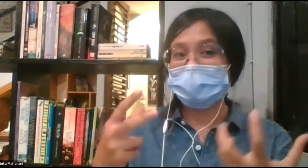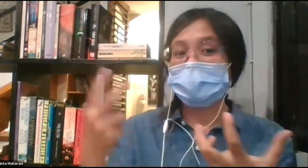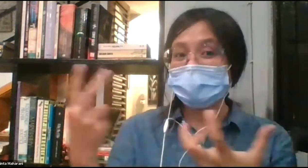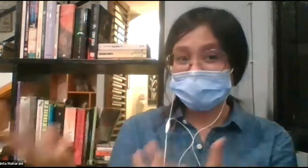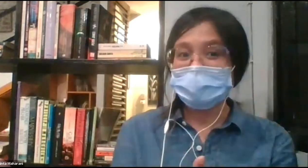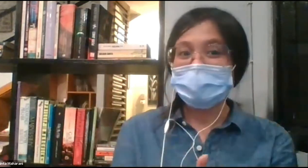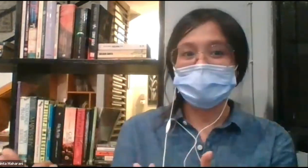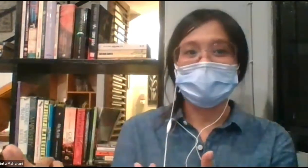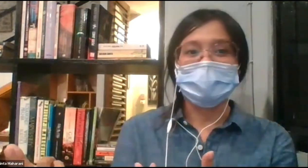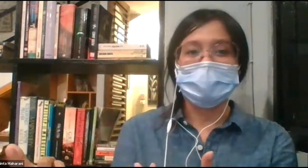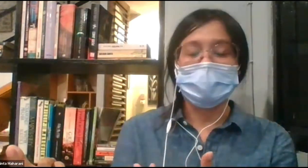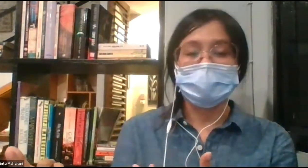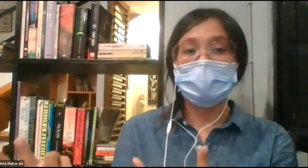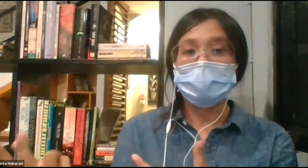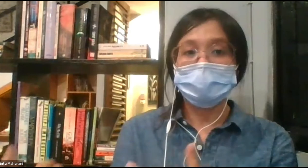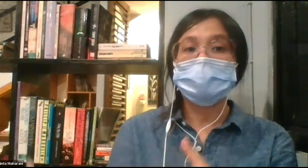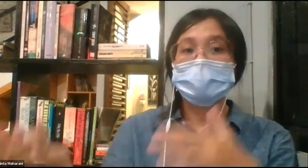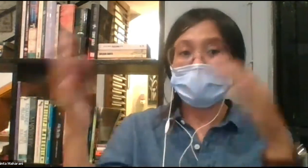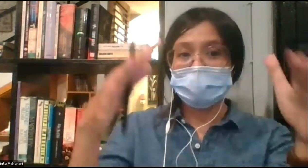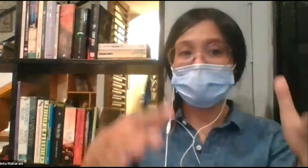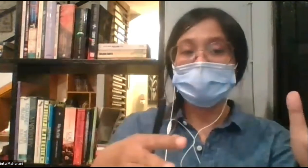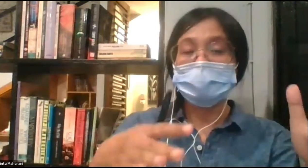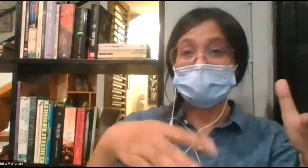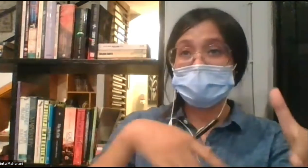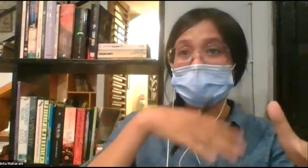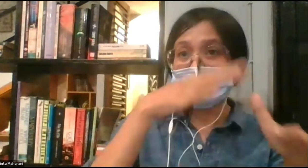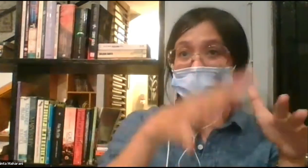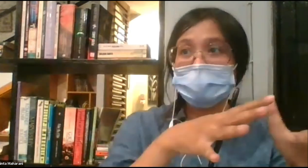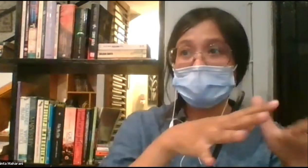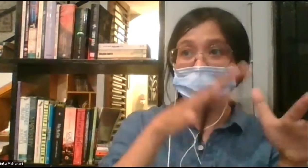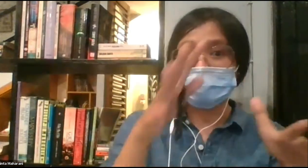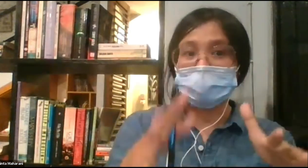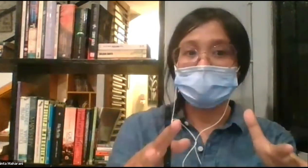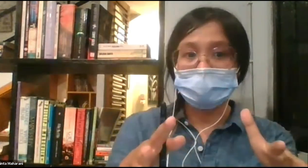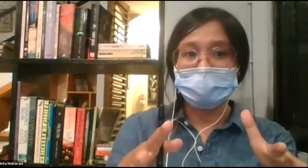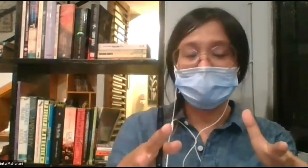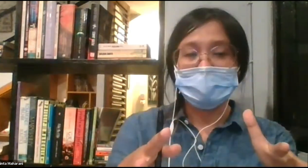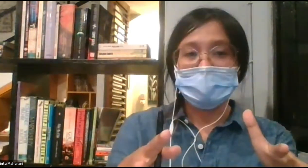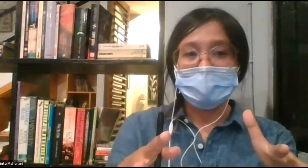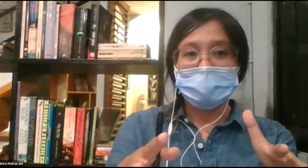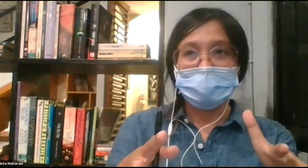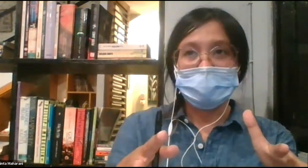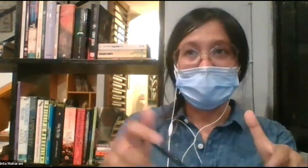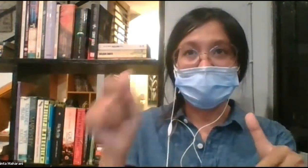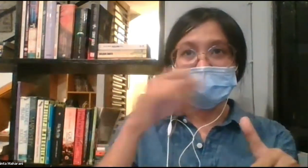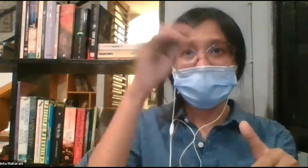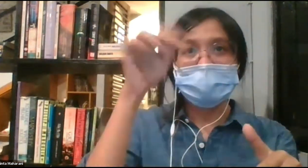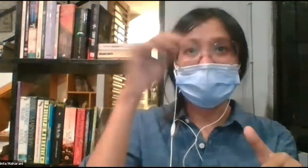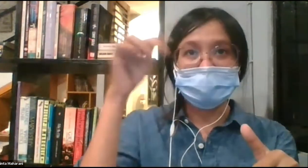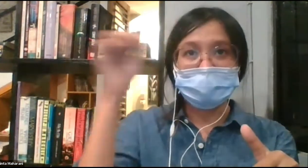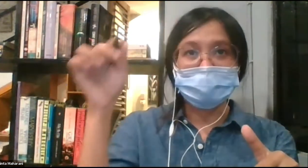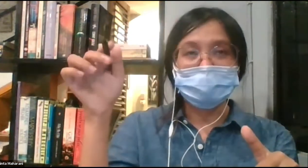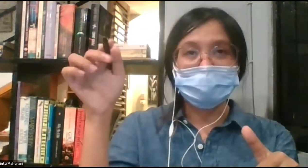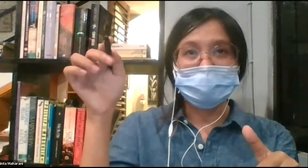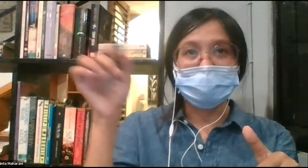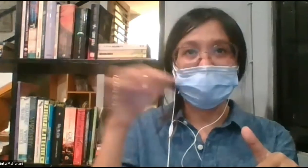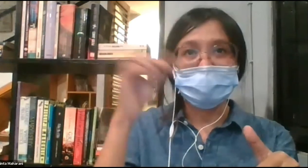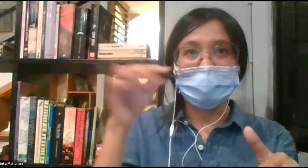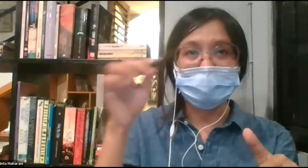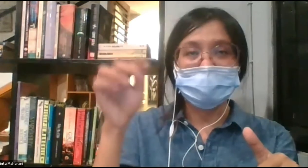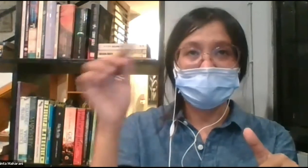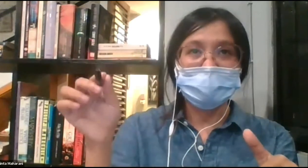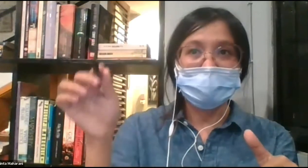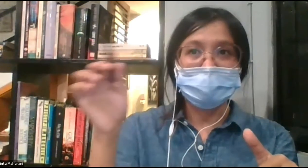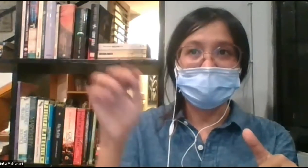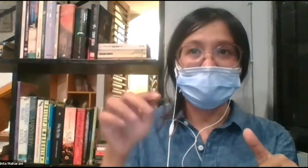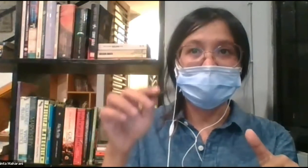menjadi angle tersendiri misalnya. Kalau mau ditambahkan bisa ditambahkan ya, dalam tulisannya. Yang penting angle-nya dulu.